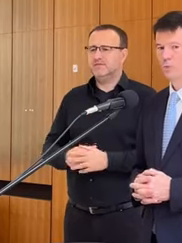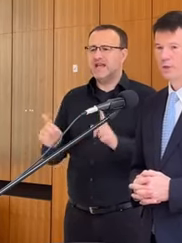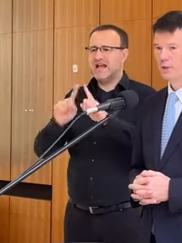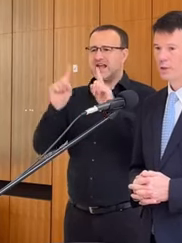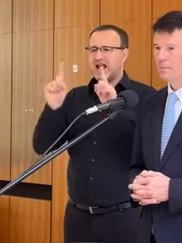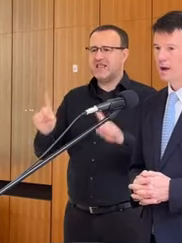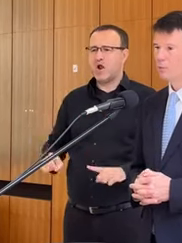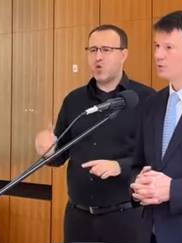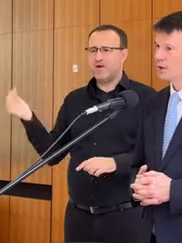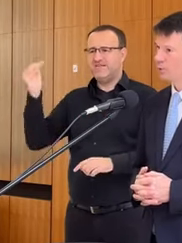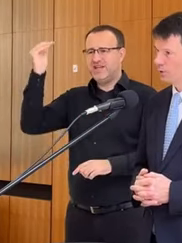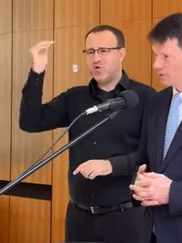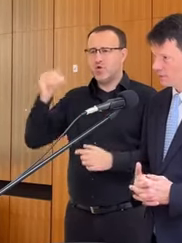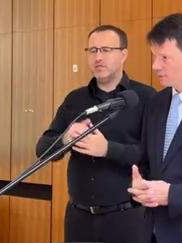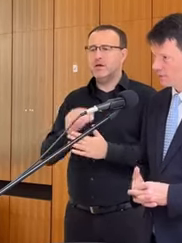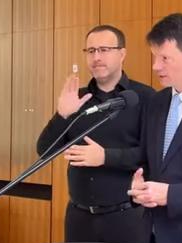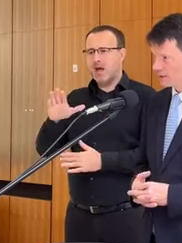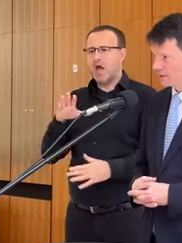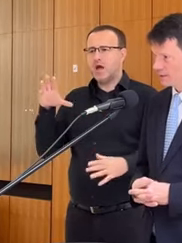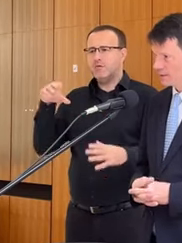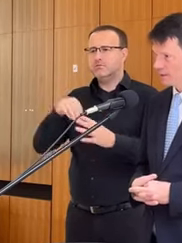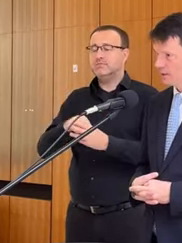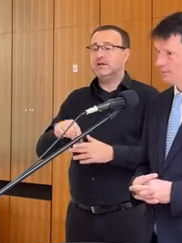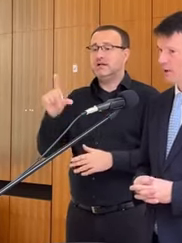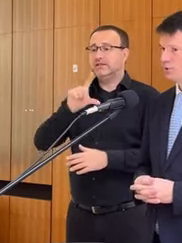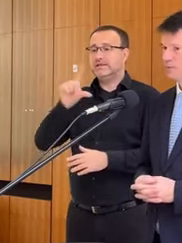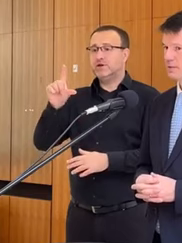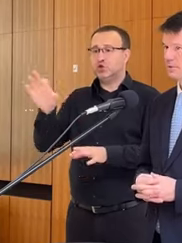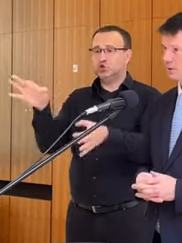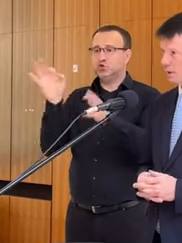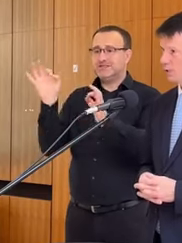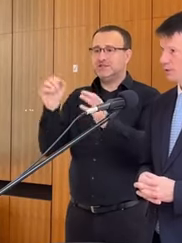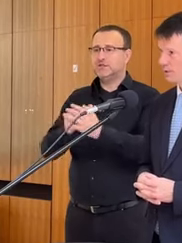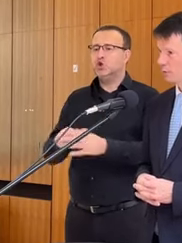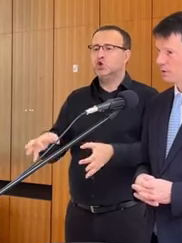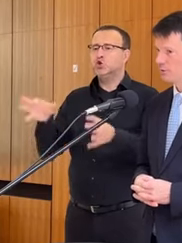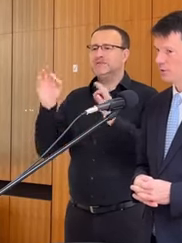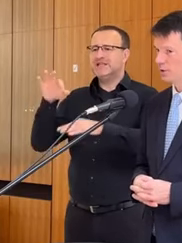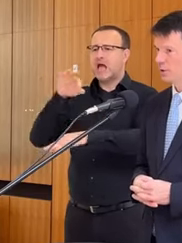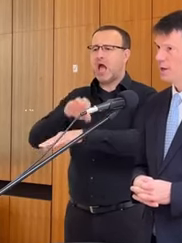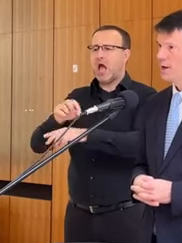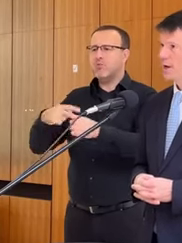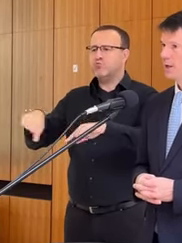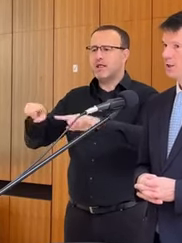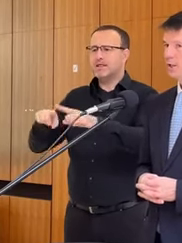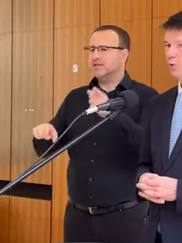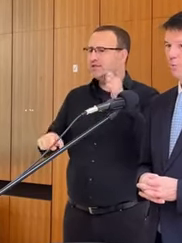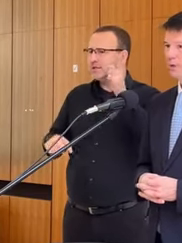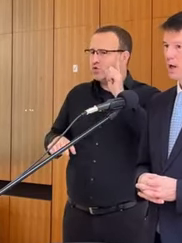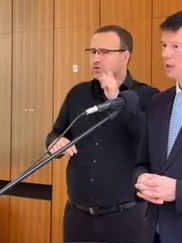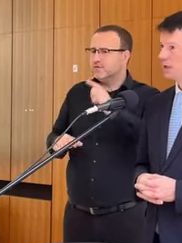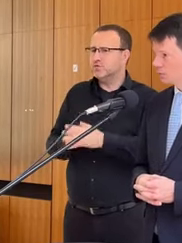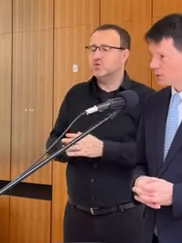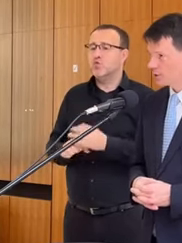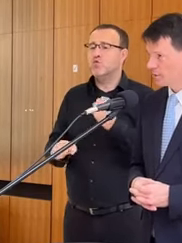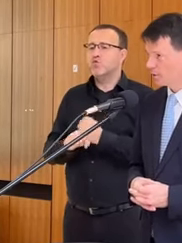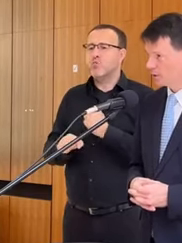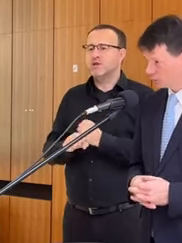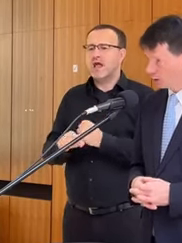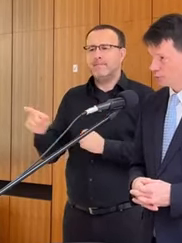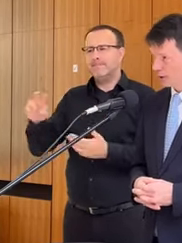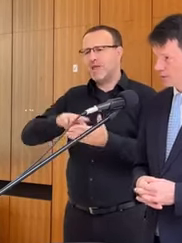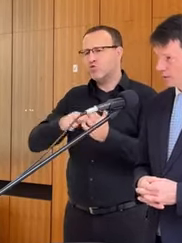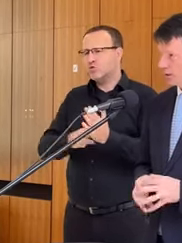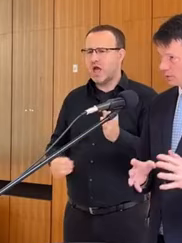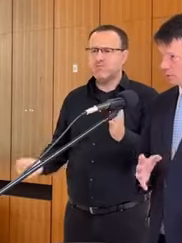Katalóg výkonov momentálne má už zahrnutých 22 špecializácií v rámci špecializovanej ambulantnej starostlivosti. Je urobená jednoznačná